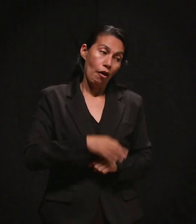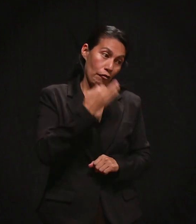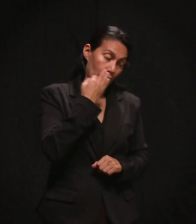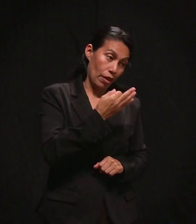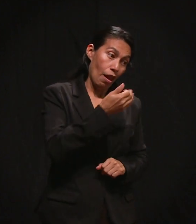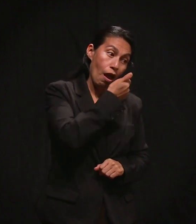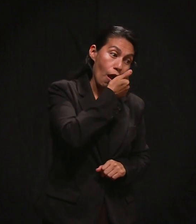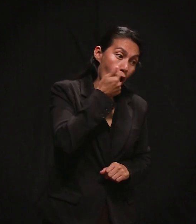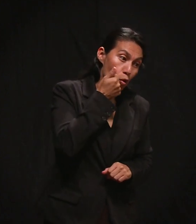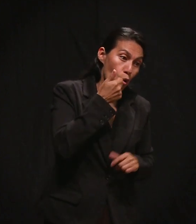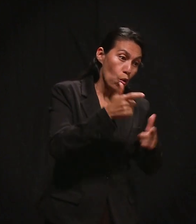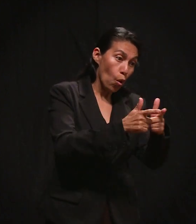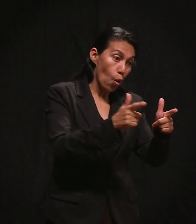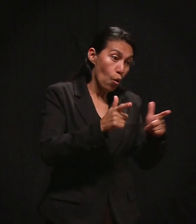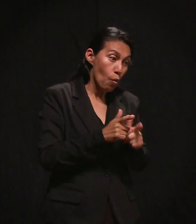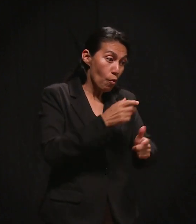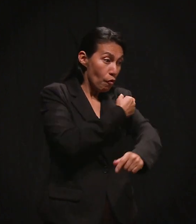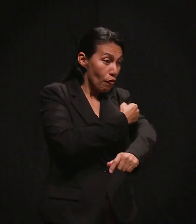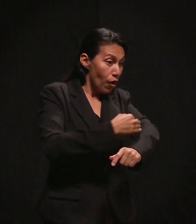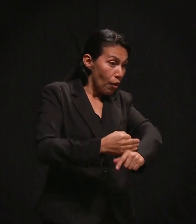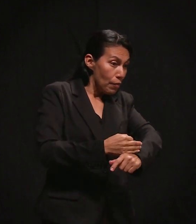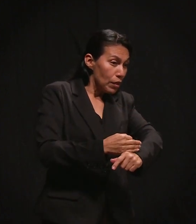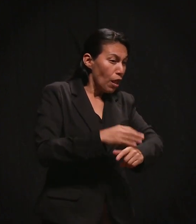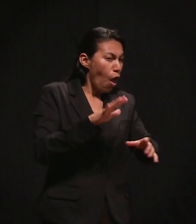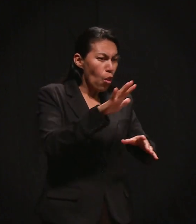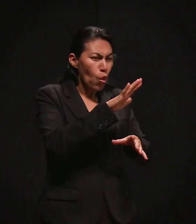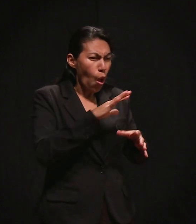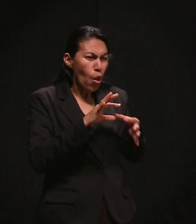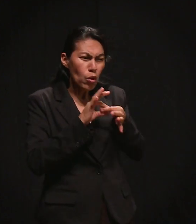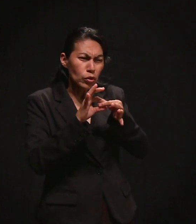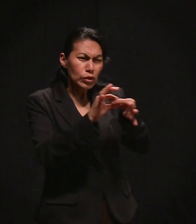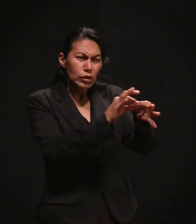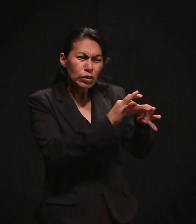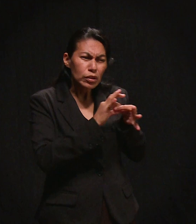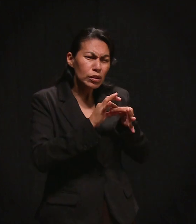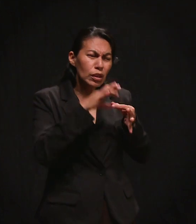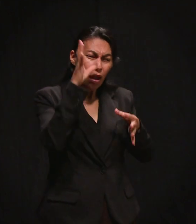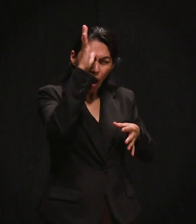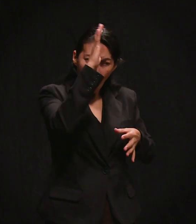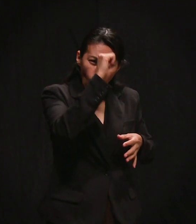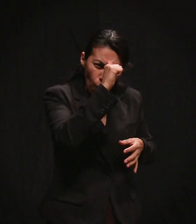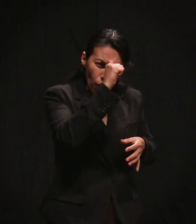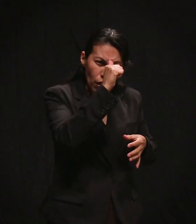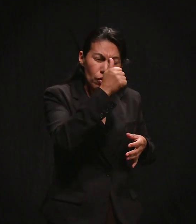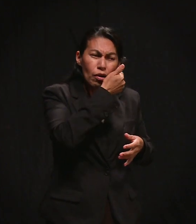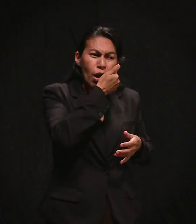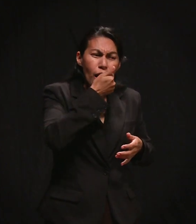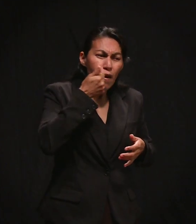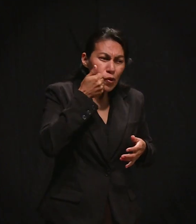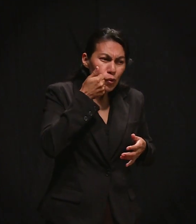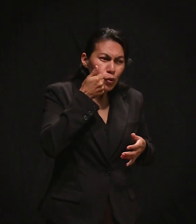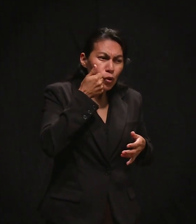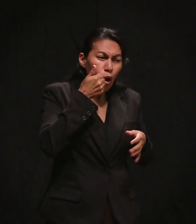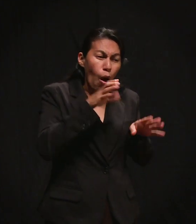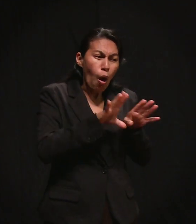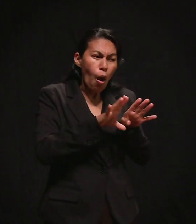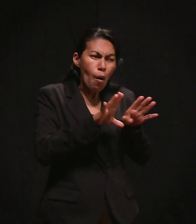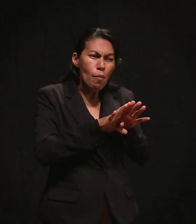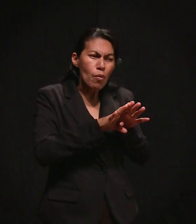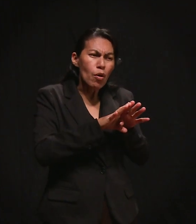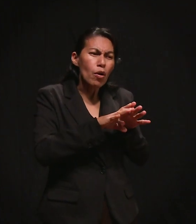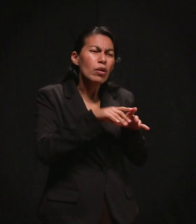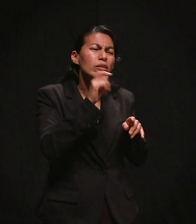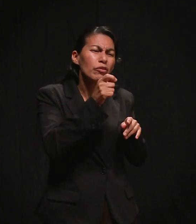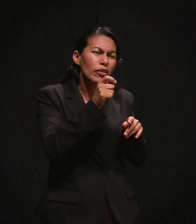¿no? Ponerse de Así acuerdo es. para orar por una cosa y aún el ayuno. El ayuno como una expresión de dependencia de